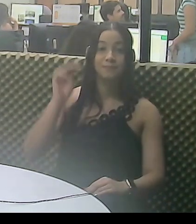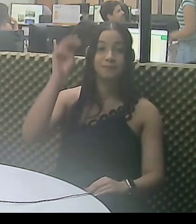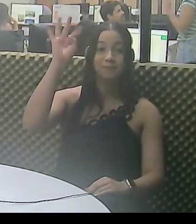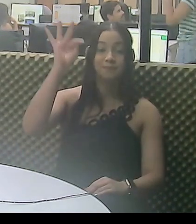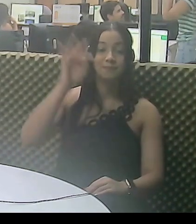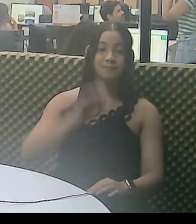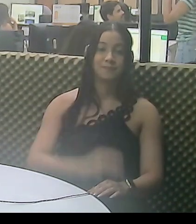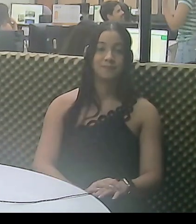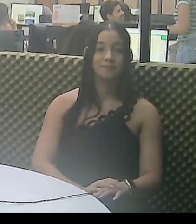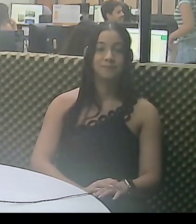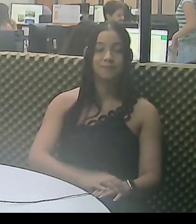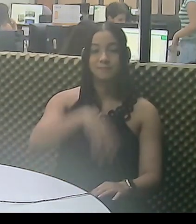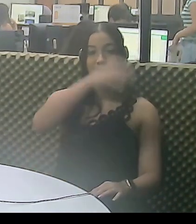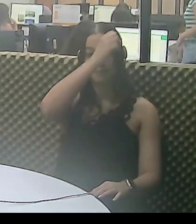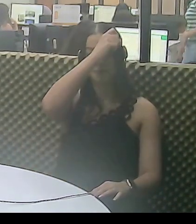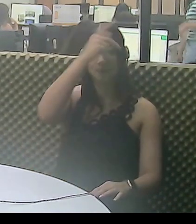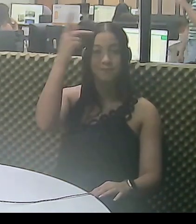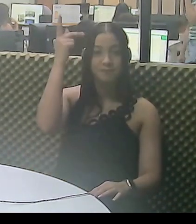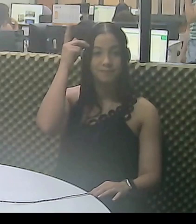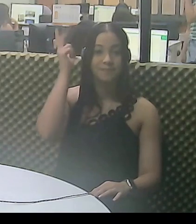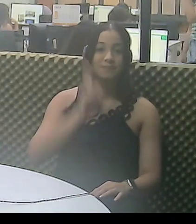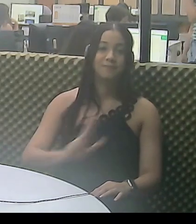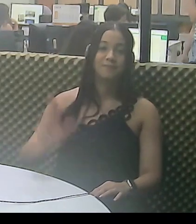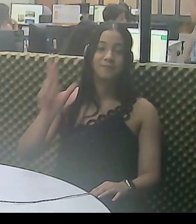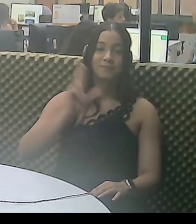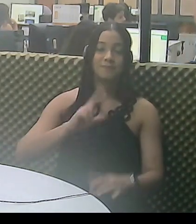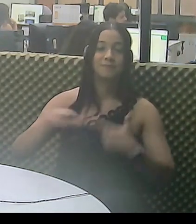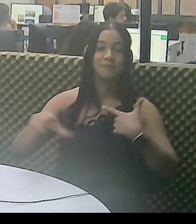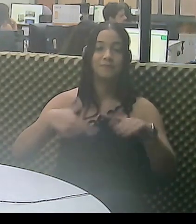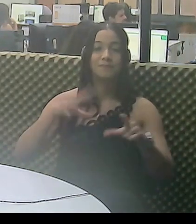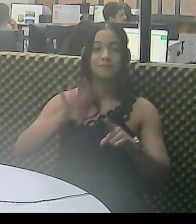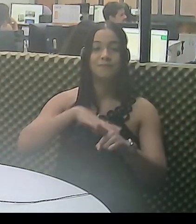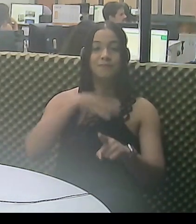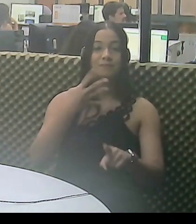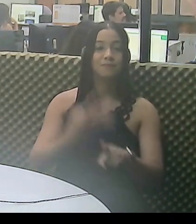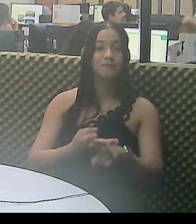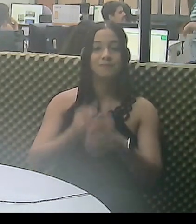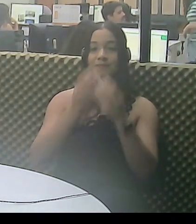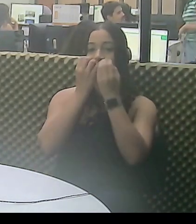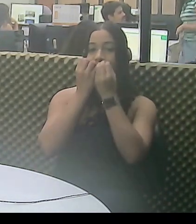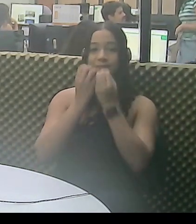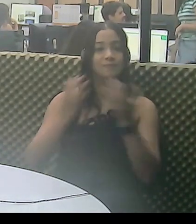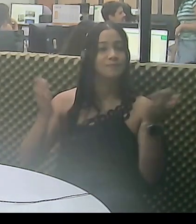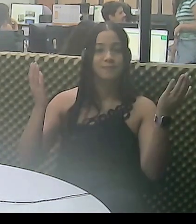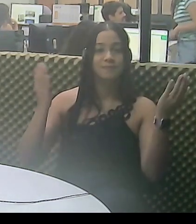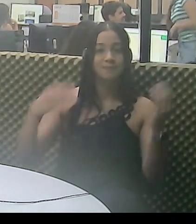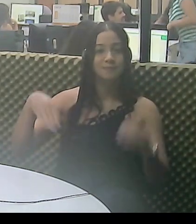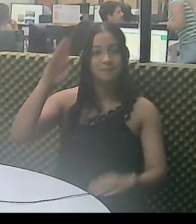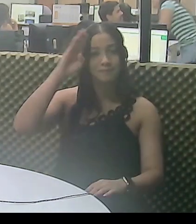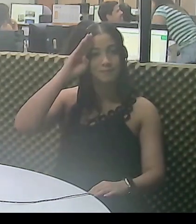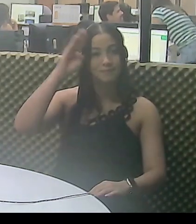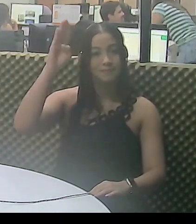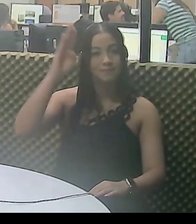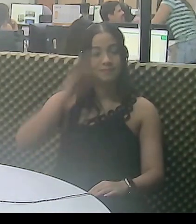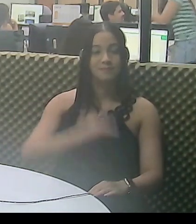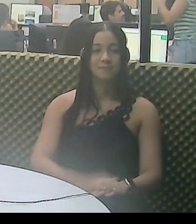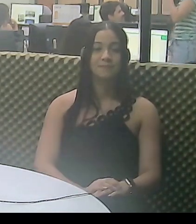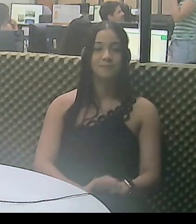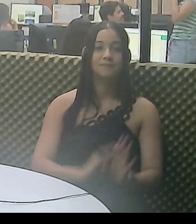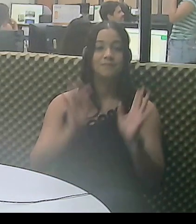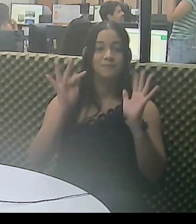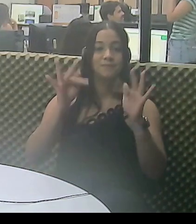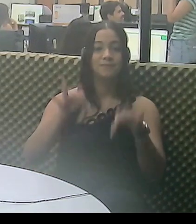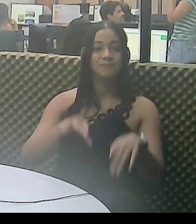Comunicação, Marco Túlio de Castro Kalimann. Prefeitura de Uberlândia. Fazer mais, fazer bem. Até a